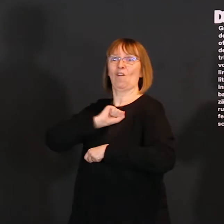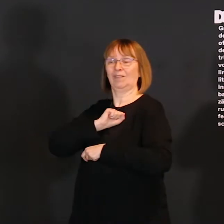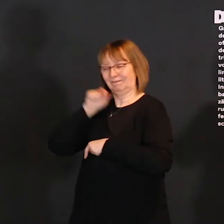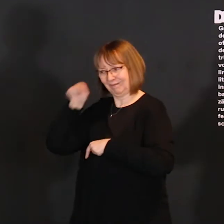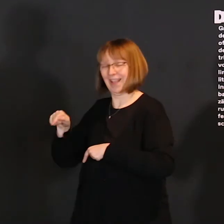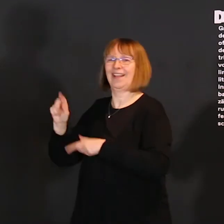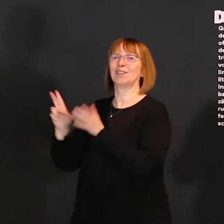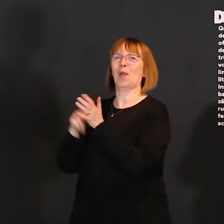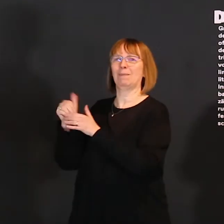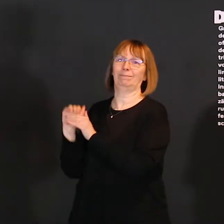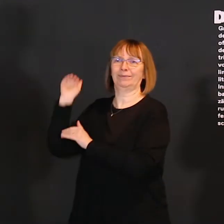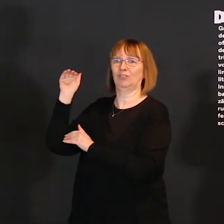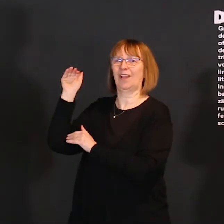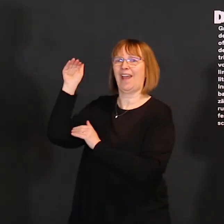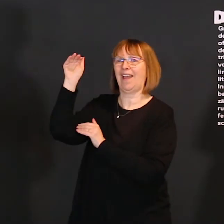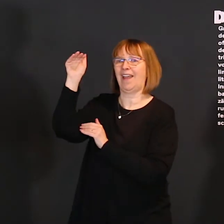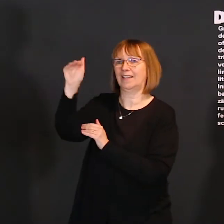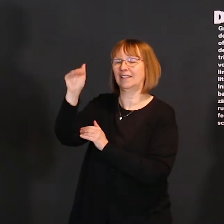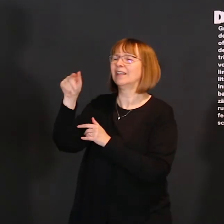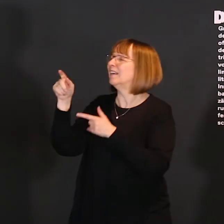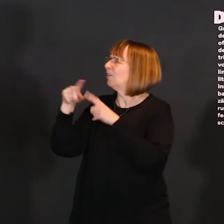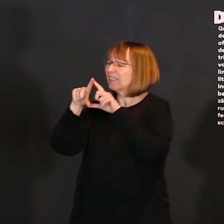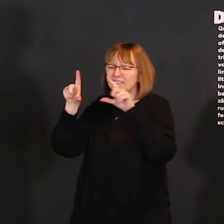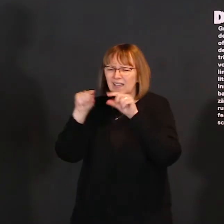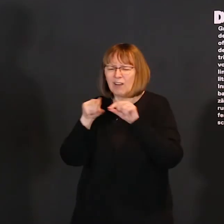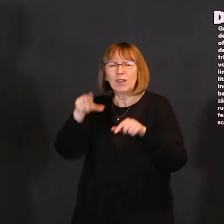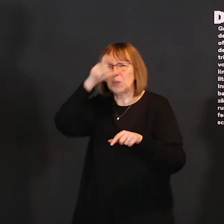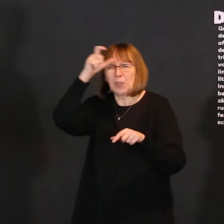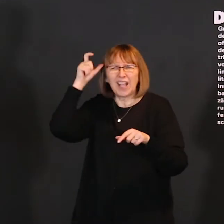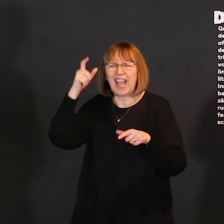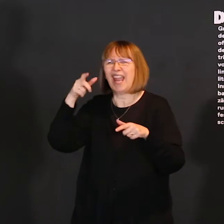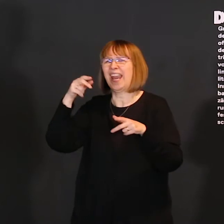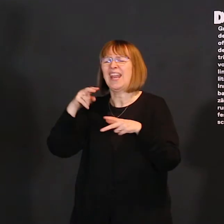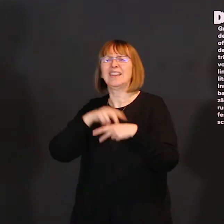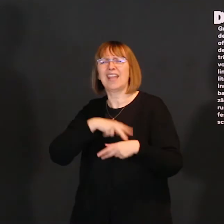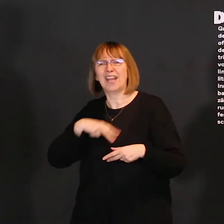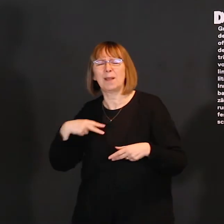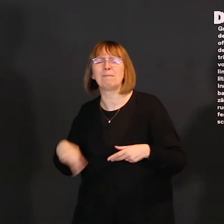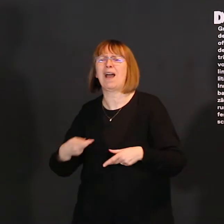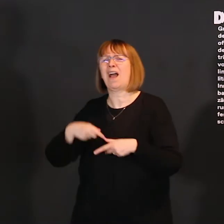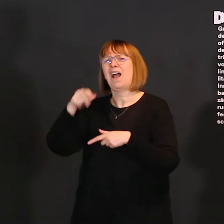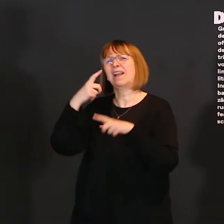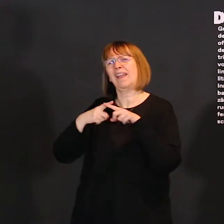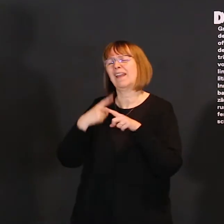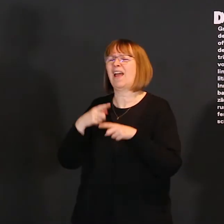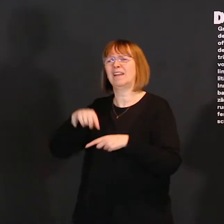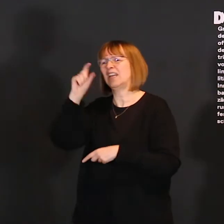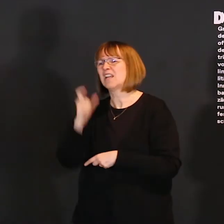Vorjahressiegers. Und man sieht von der Türkei über Griechenland, Dänemark bis Spanien,